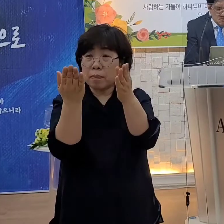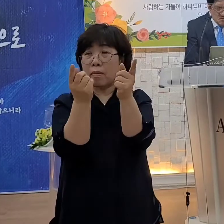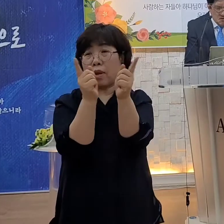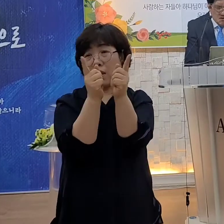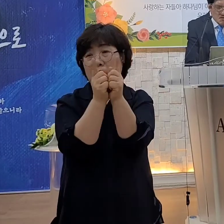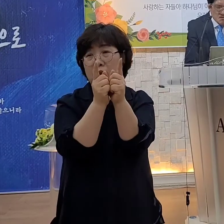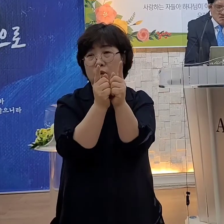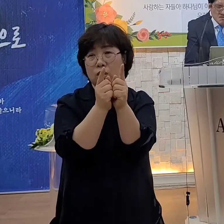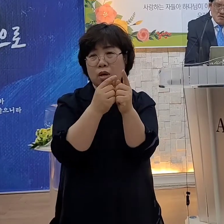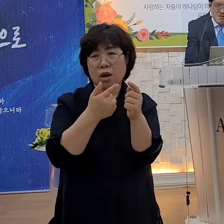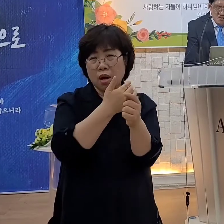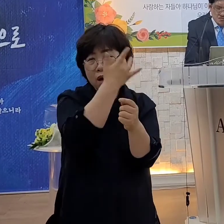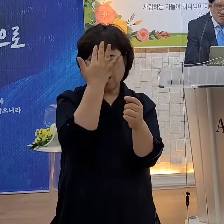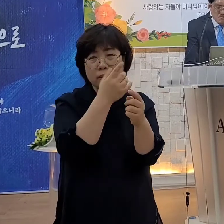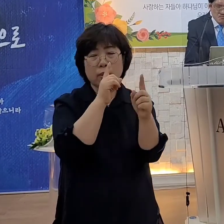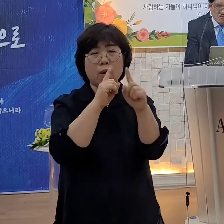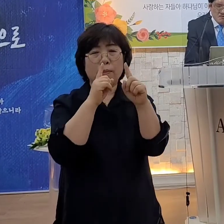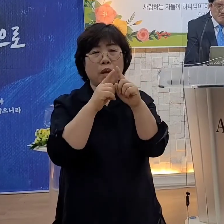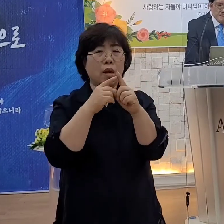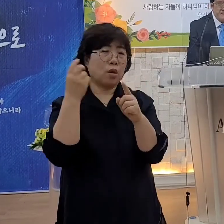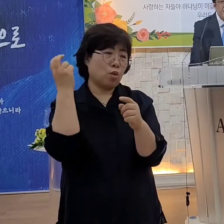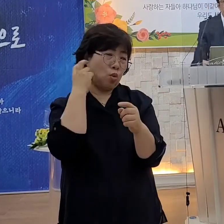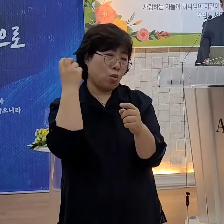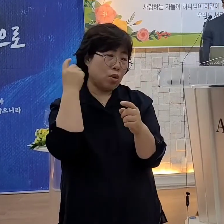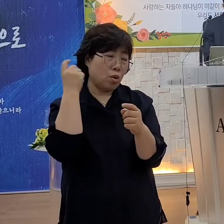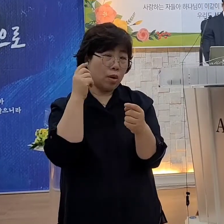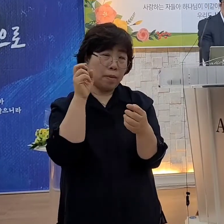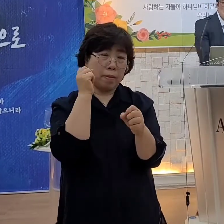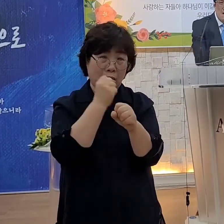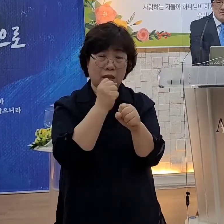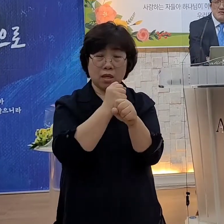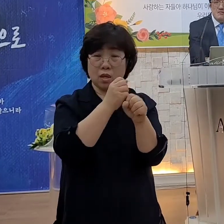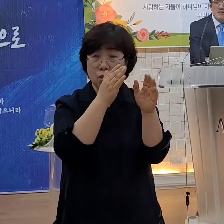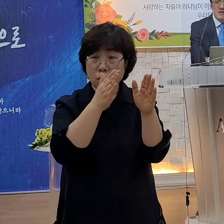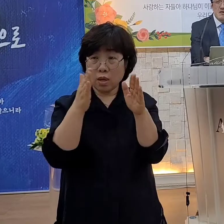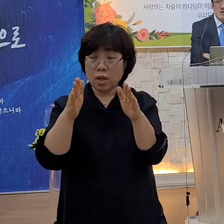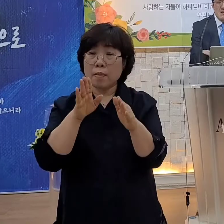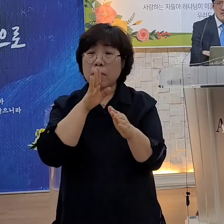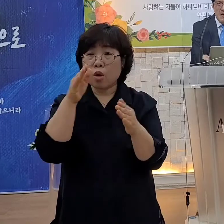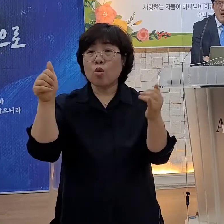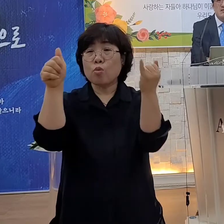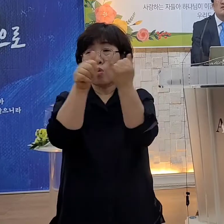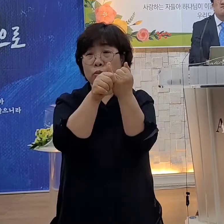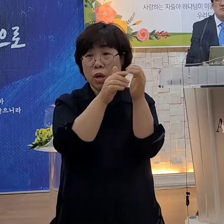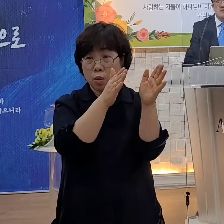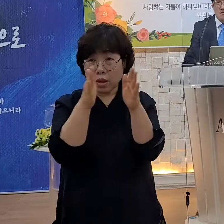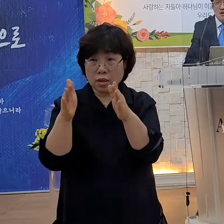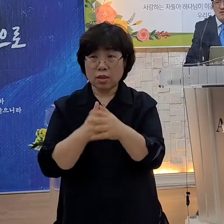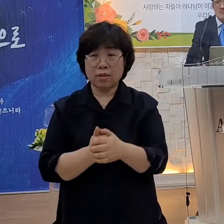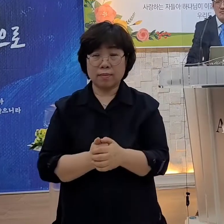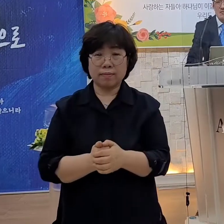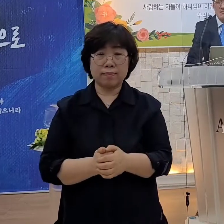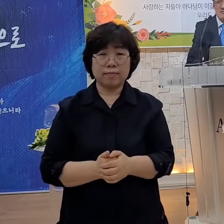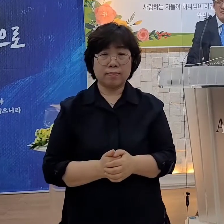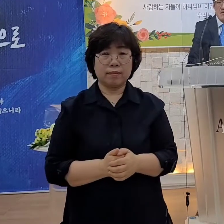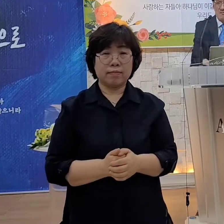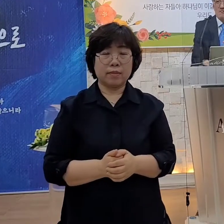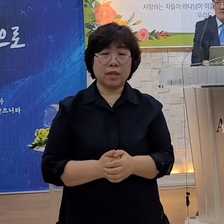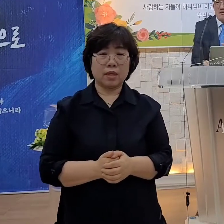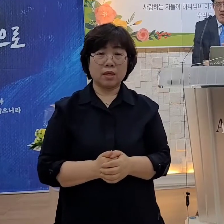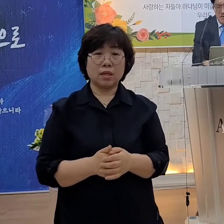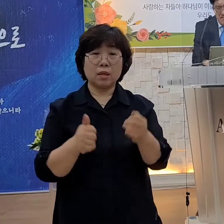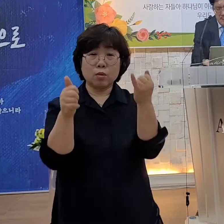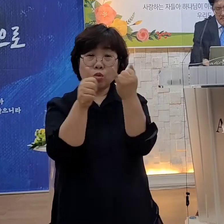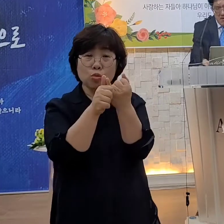이런 목적이었다라는 것을 말씀드리고 싶은데요. 여러분 이런 과정을 잘 그리고 있는 영화가 있습니다.